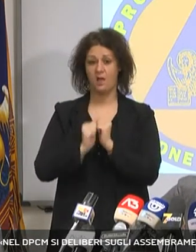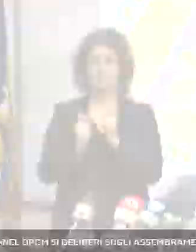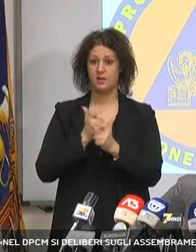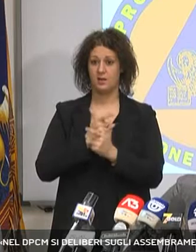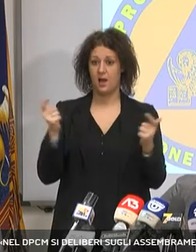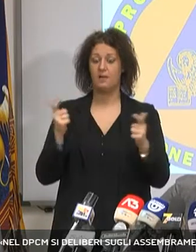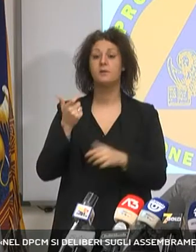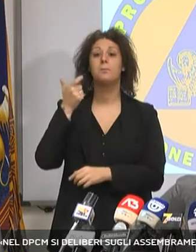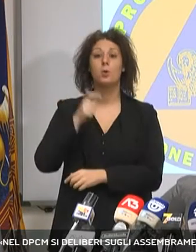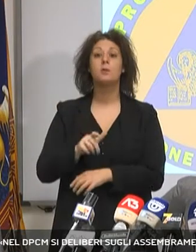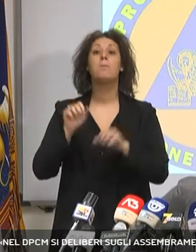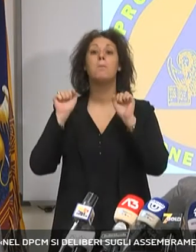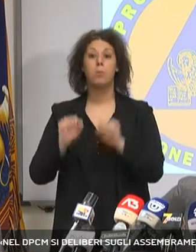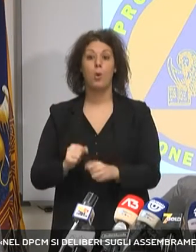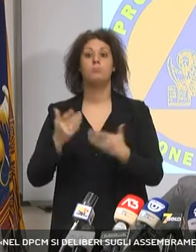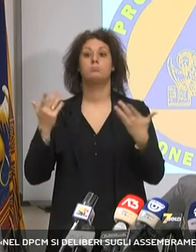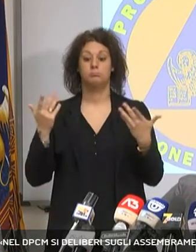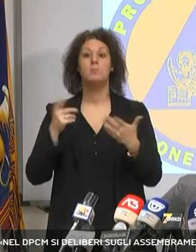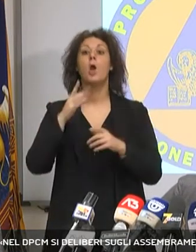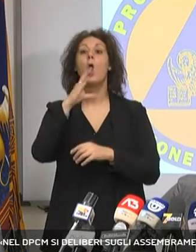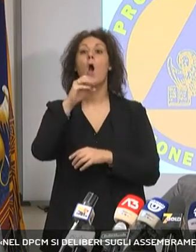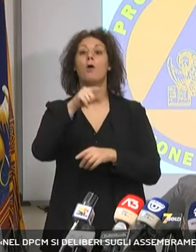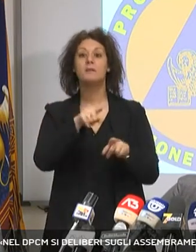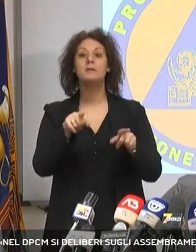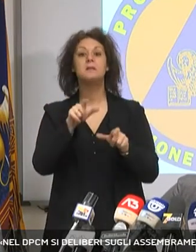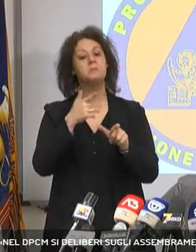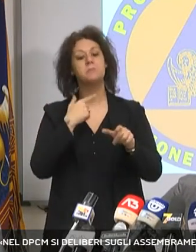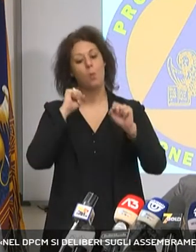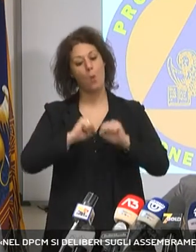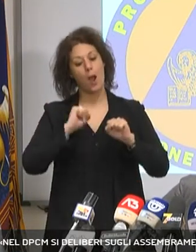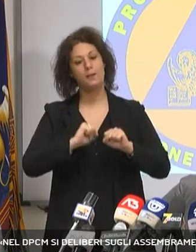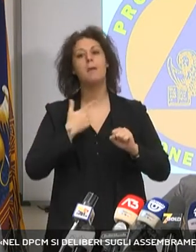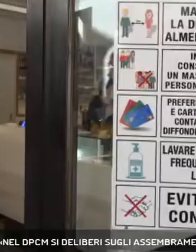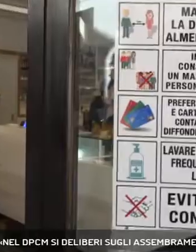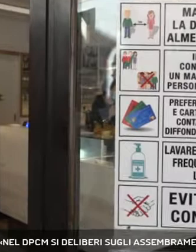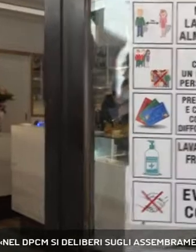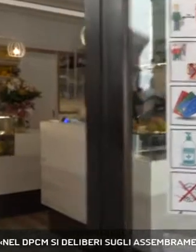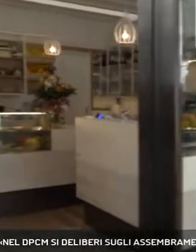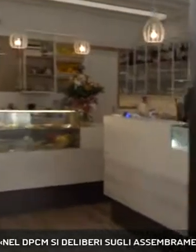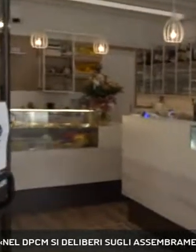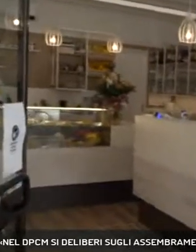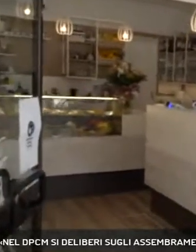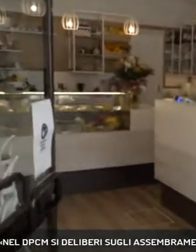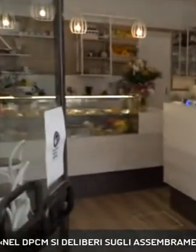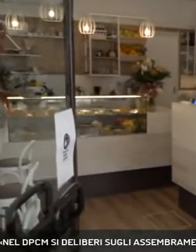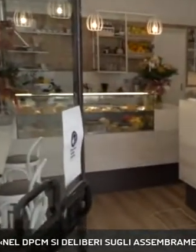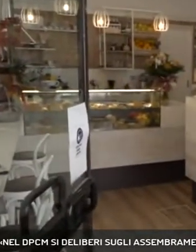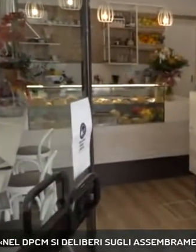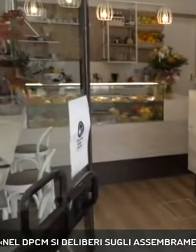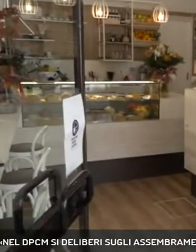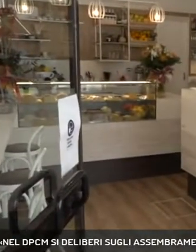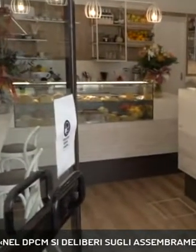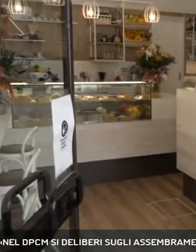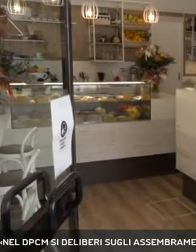perché non riusciamo a prevenirne o peggio ancora a intervenire per tempo nel curarle zaia poi chiesto all'esecutivo che i